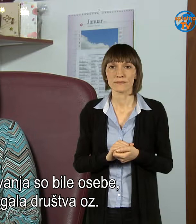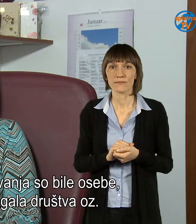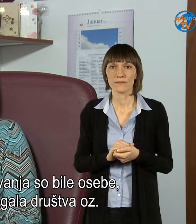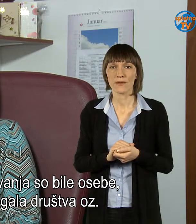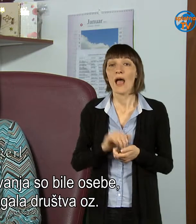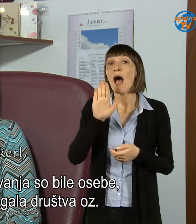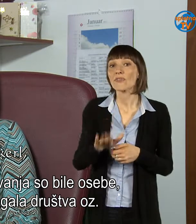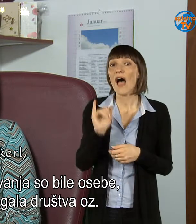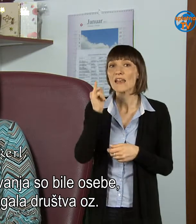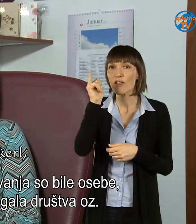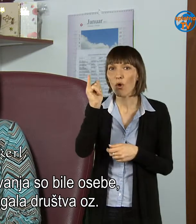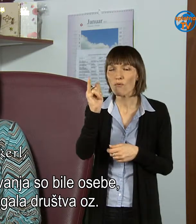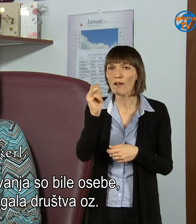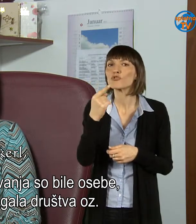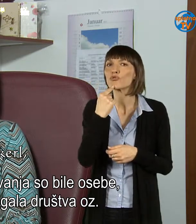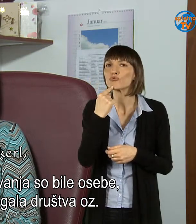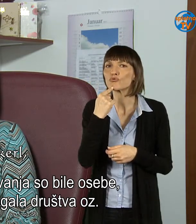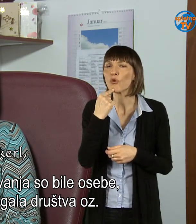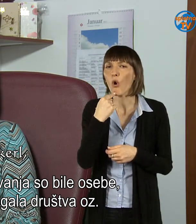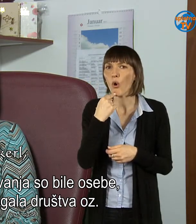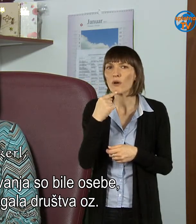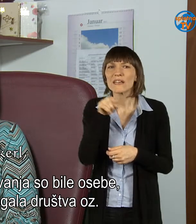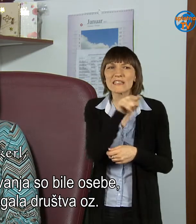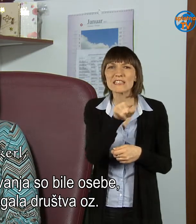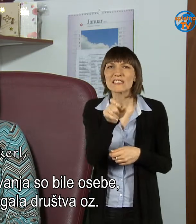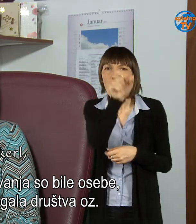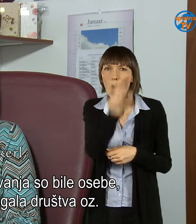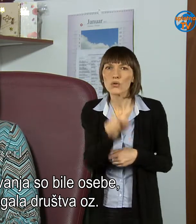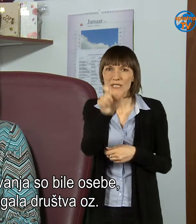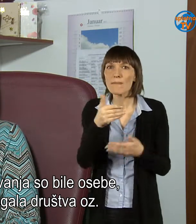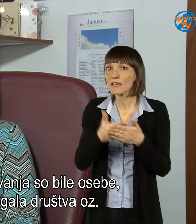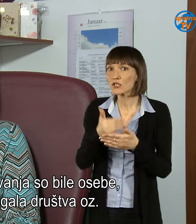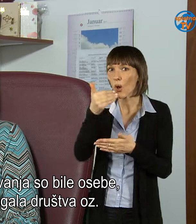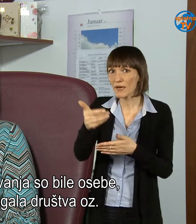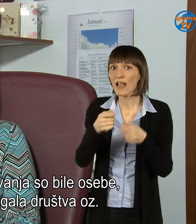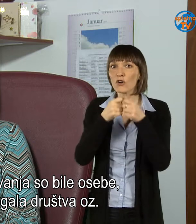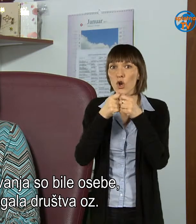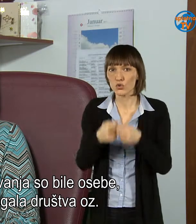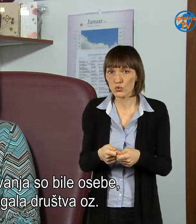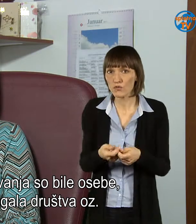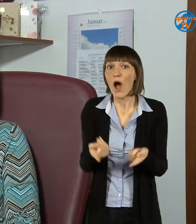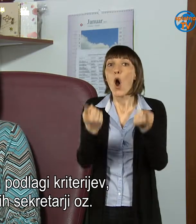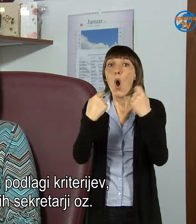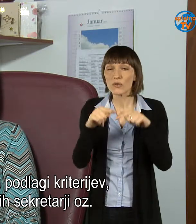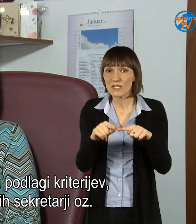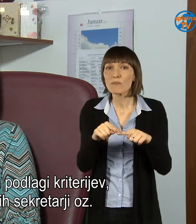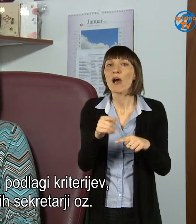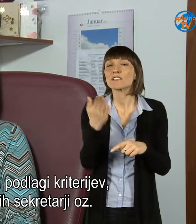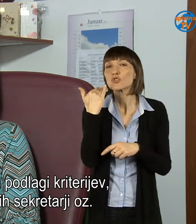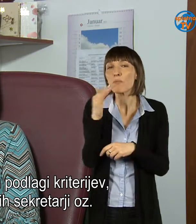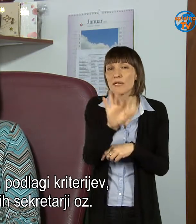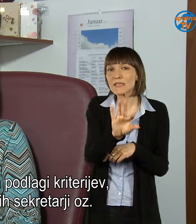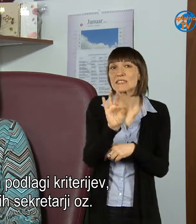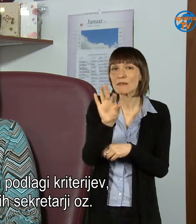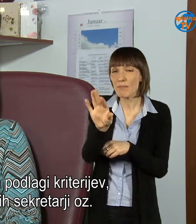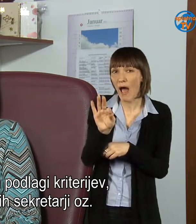Na letovanje so bile napotene osebe, ki so jih predlagala društva oziroma ki so bili